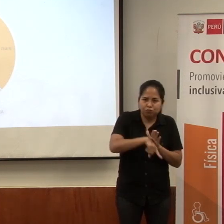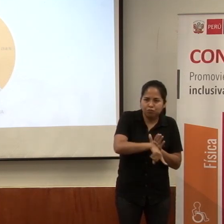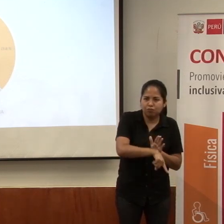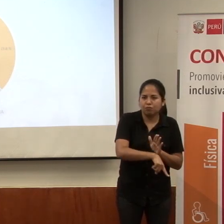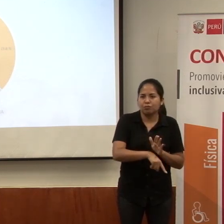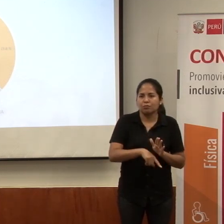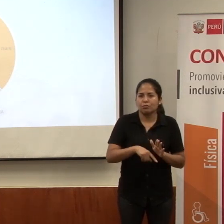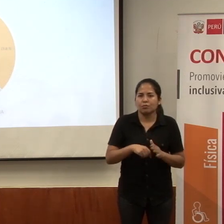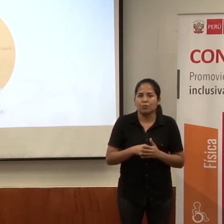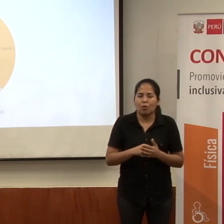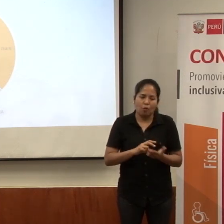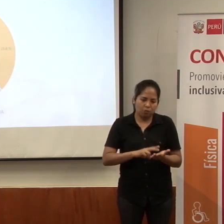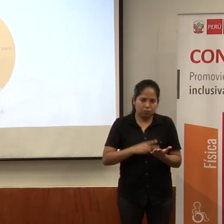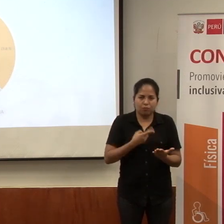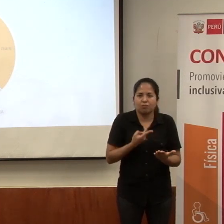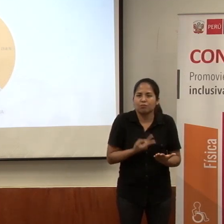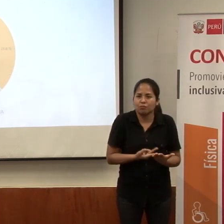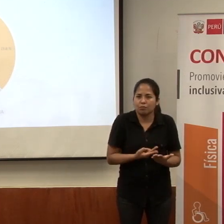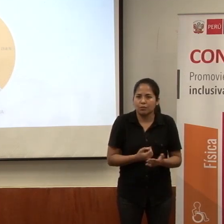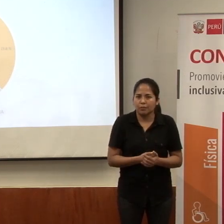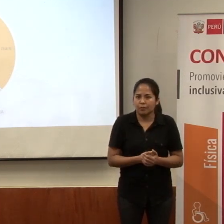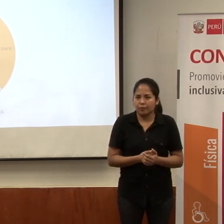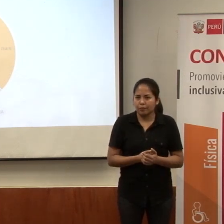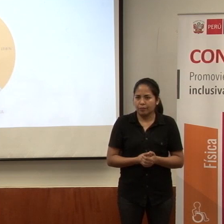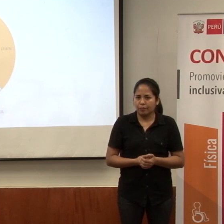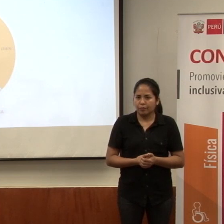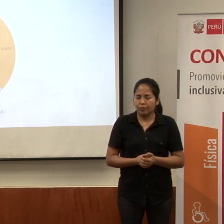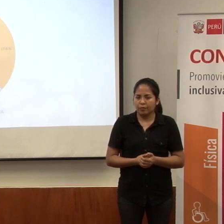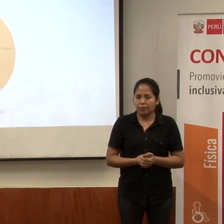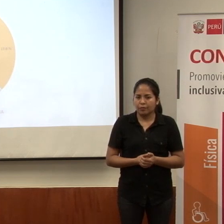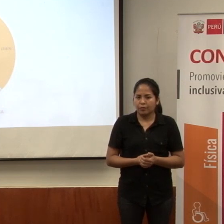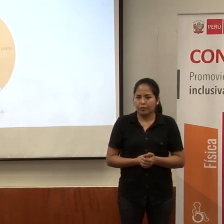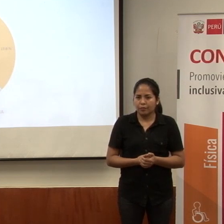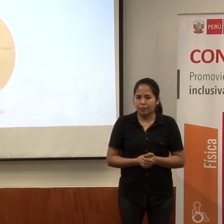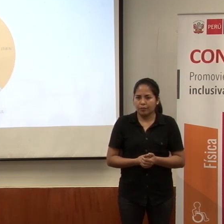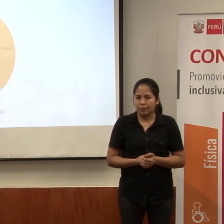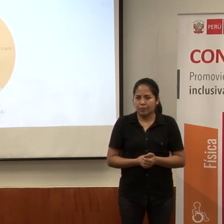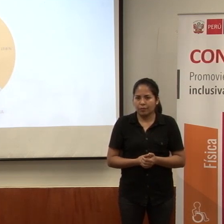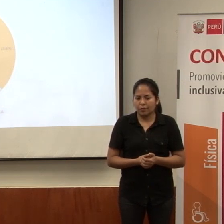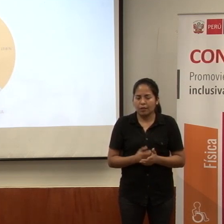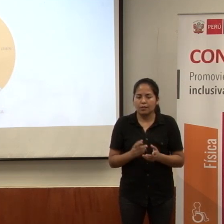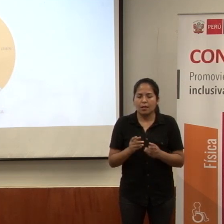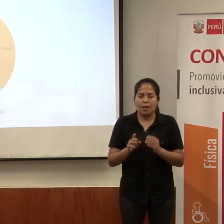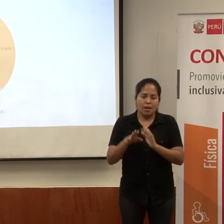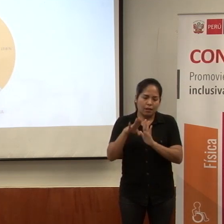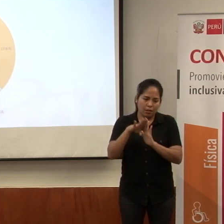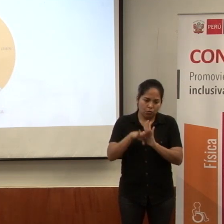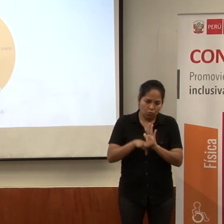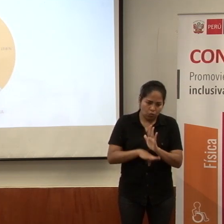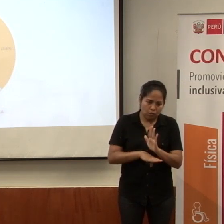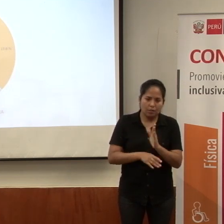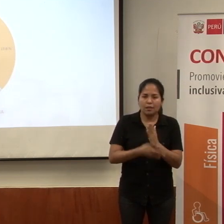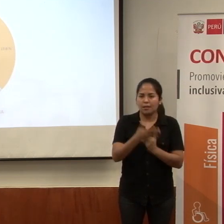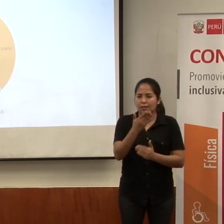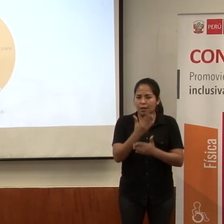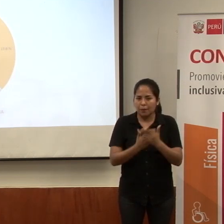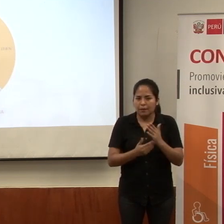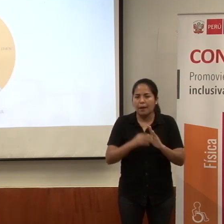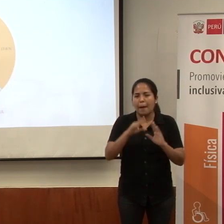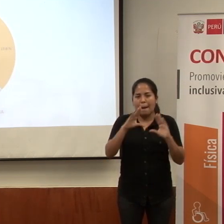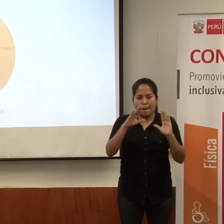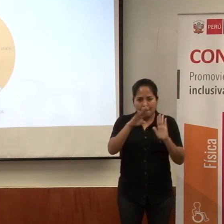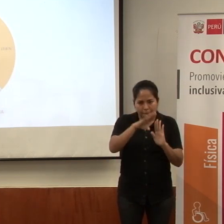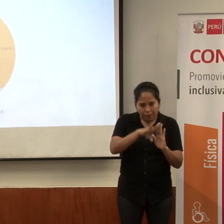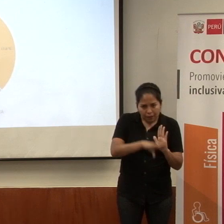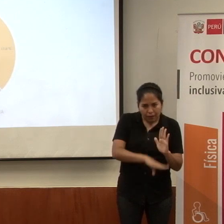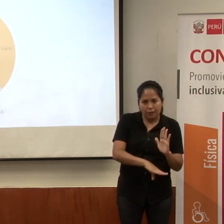Miguel nos podrá explicar mejor esto más adelante, pero la idea es que sean la mínima cantidad de severas, es decir, que la torta la podamos voltear.